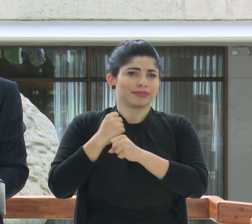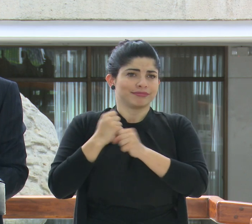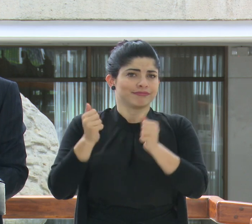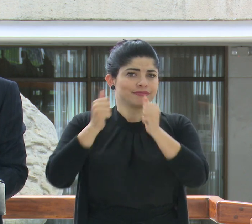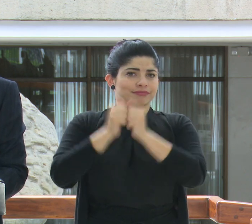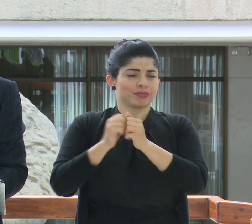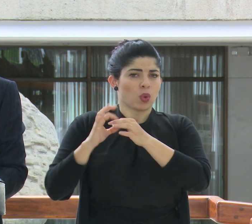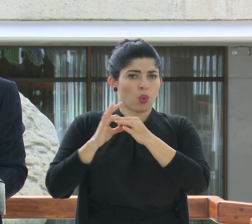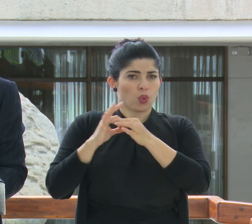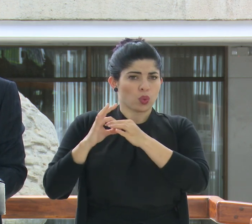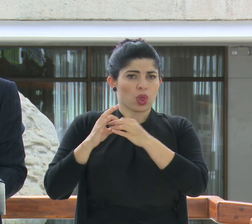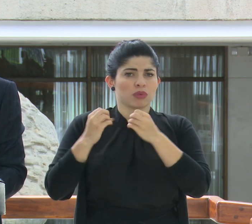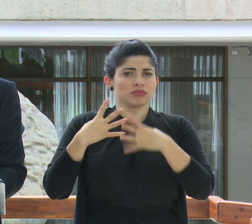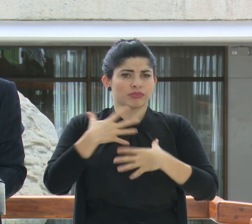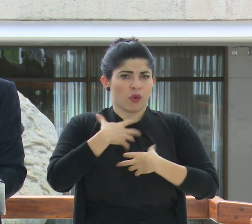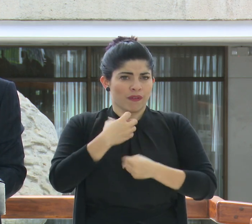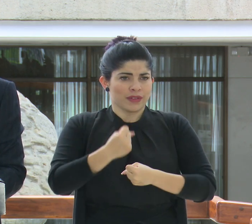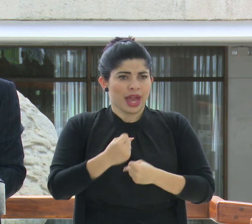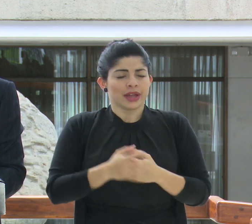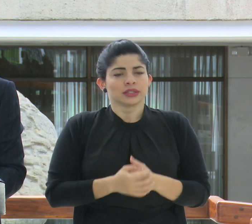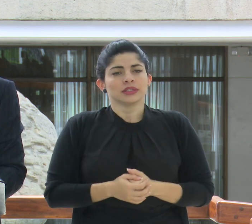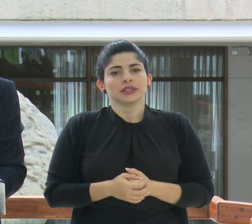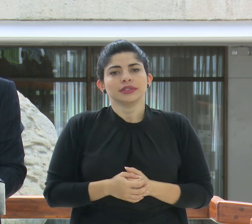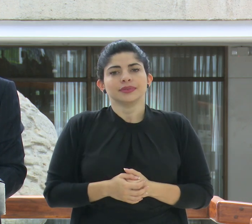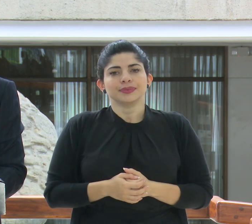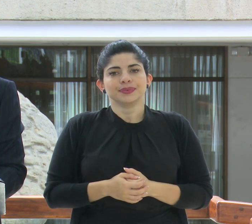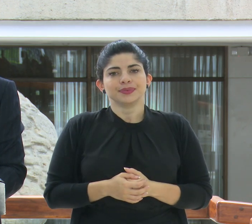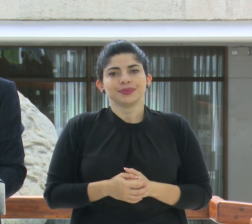y de mucha confianza y de,